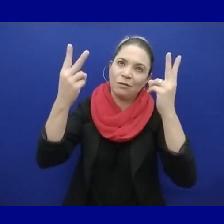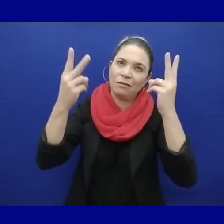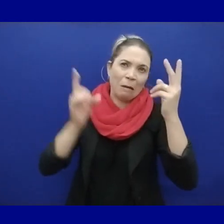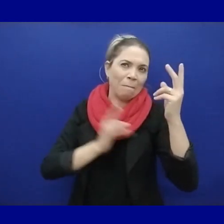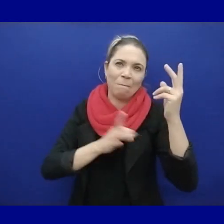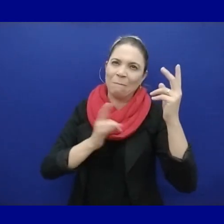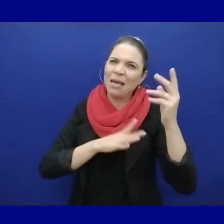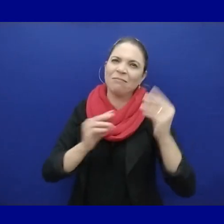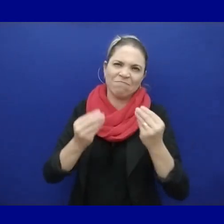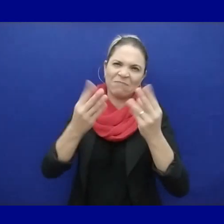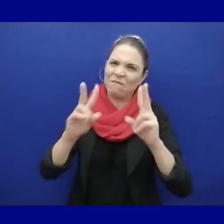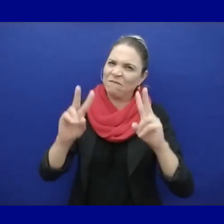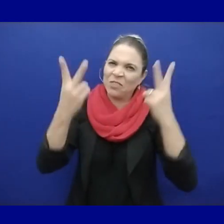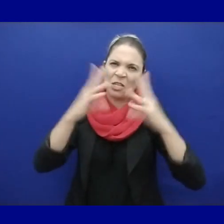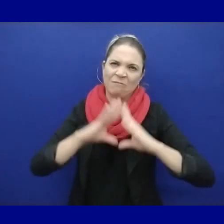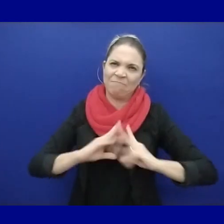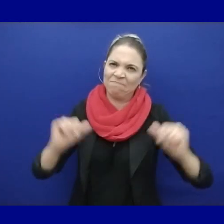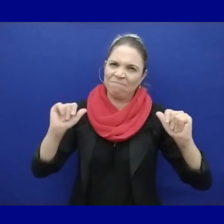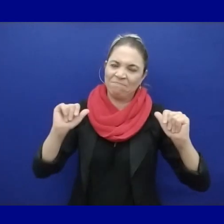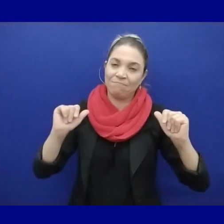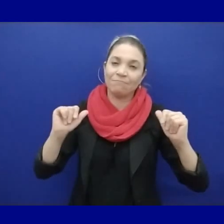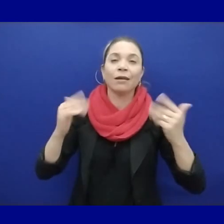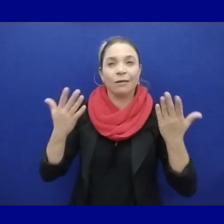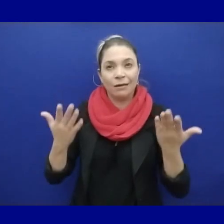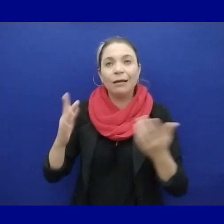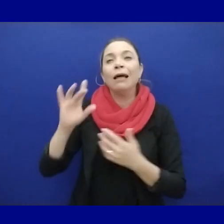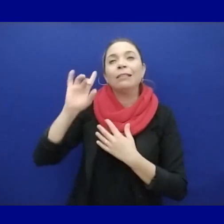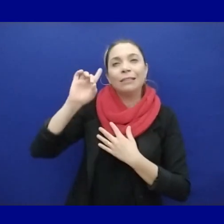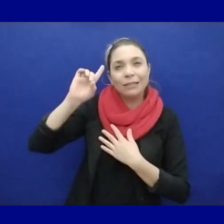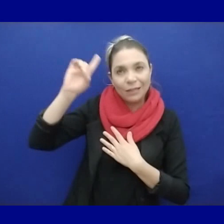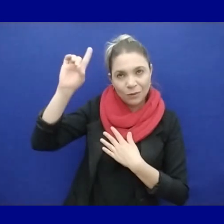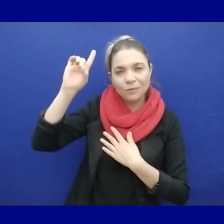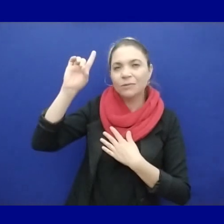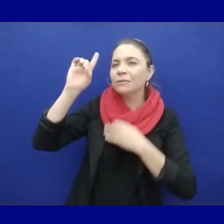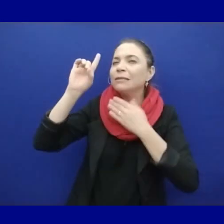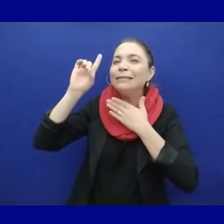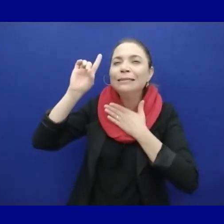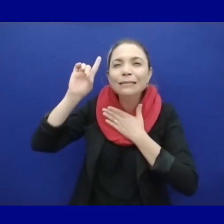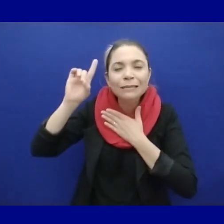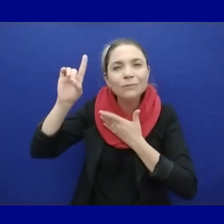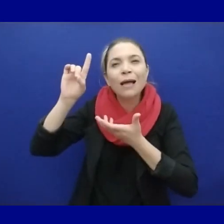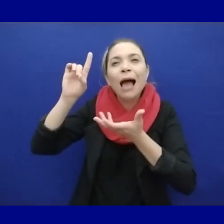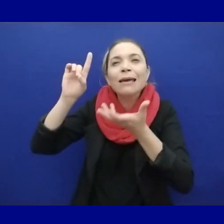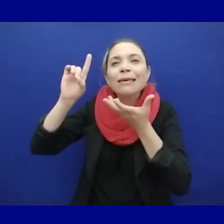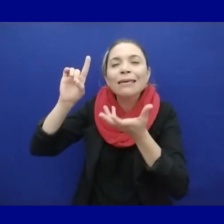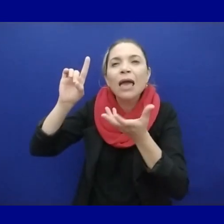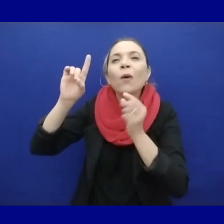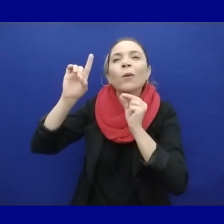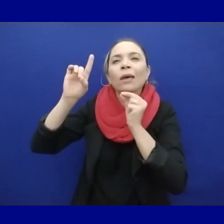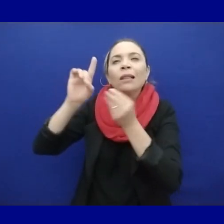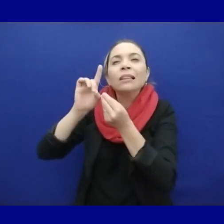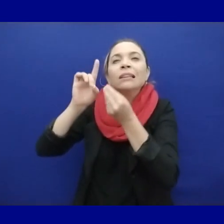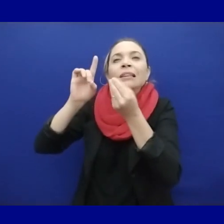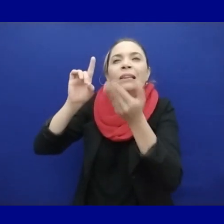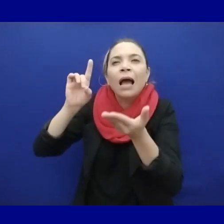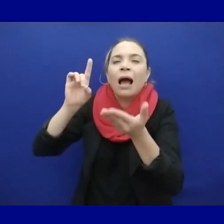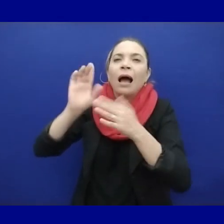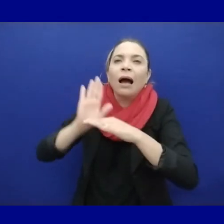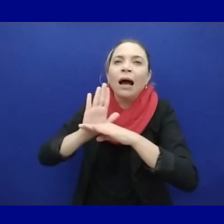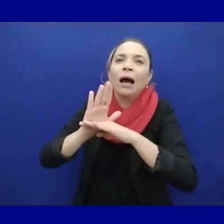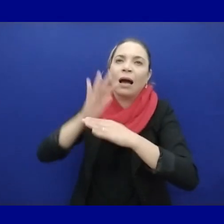nos diz que há uma mão estendida a nós, que é a mão de Deus, acima de tudo, para nos salvar da falta de